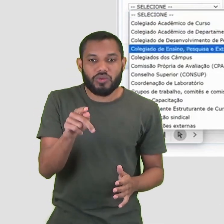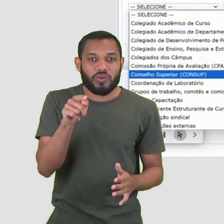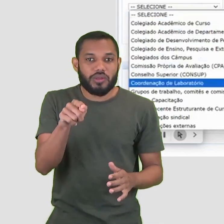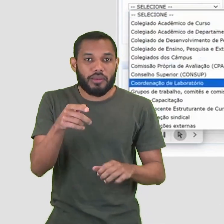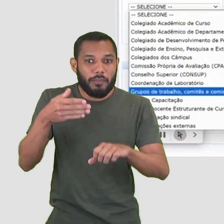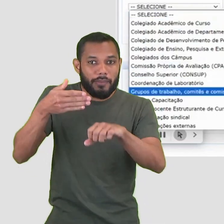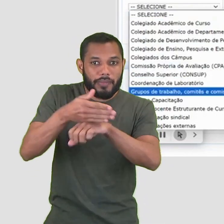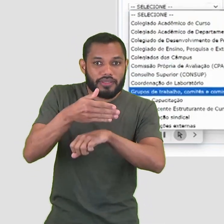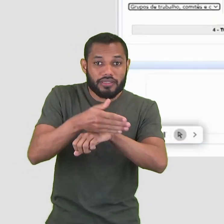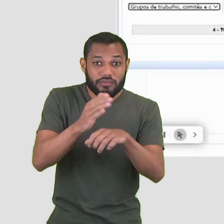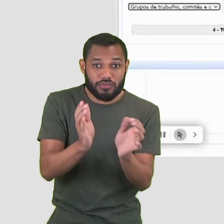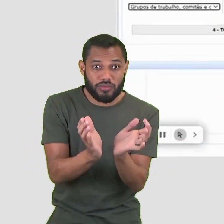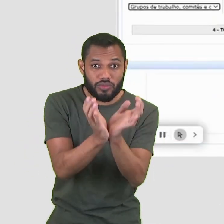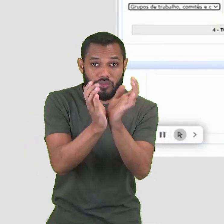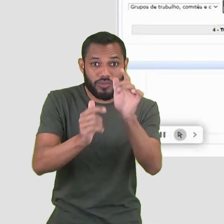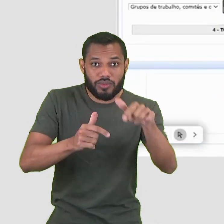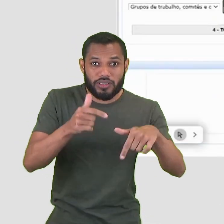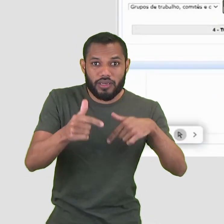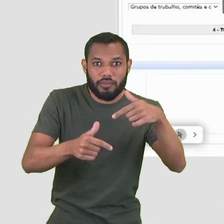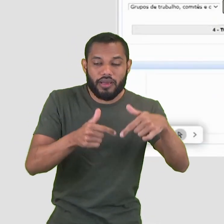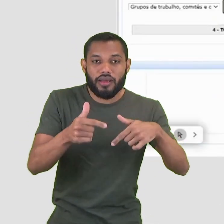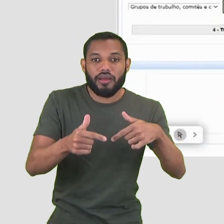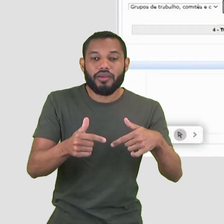grupo de trabalho.